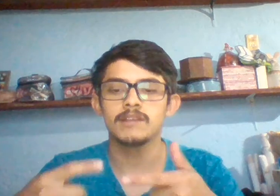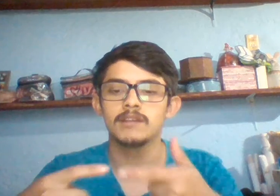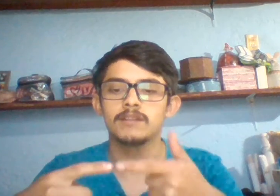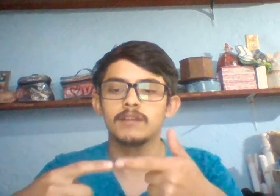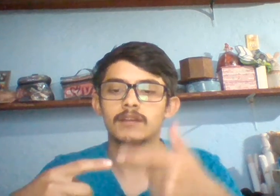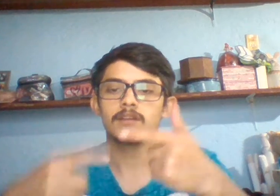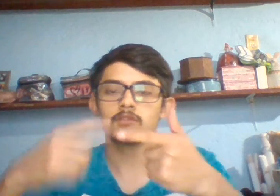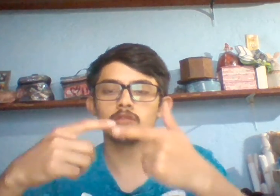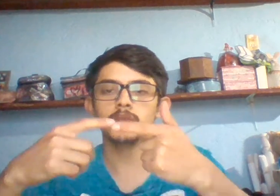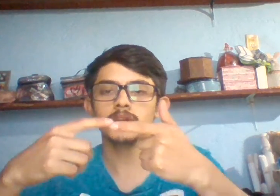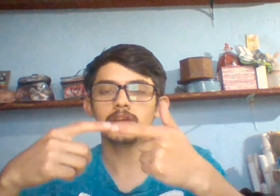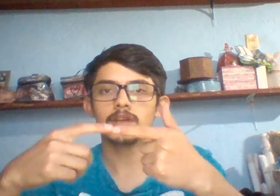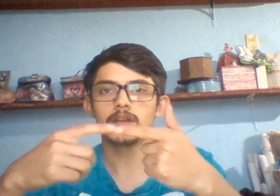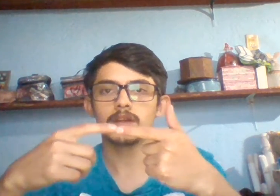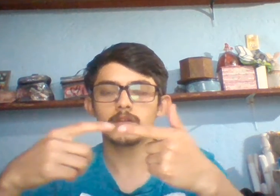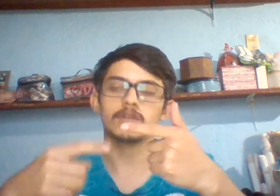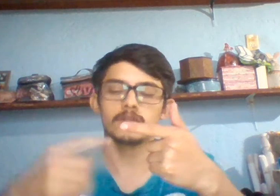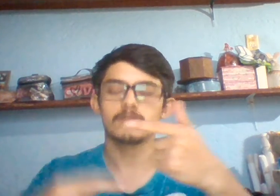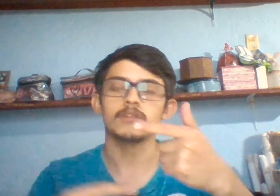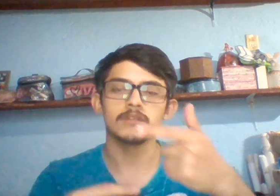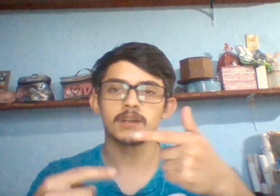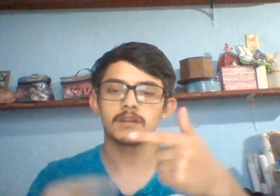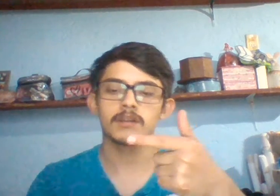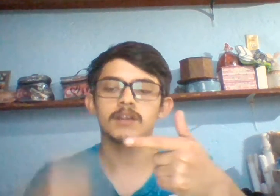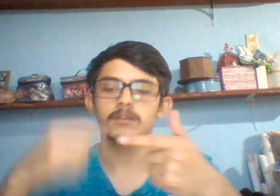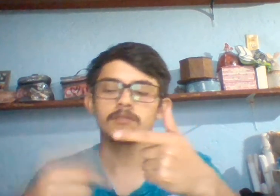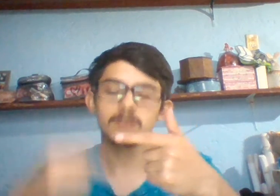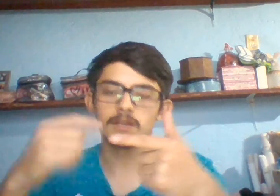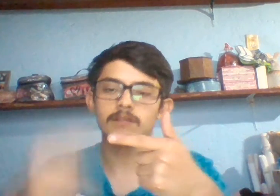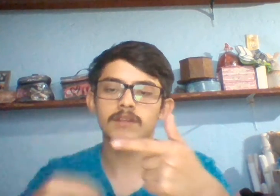es sube, bueno, cuando está girando el cigüeñal, lo que hace es